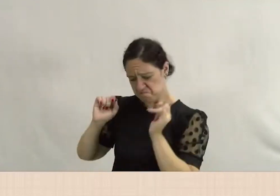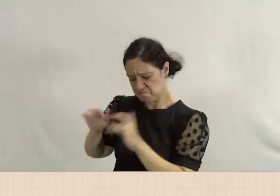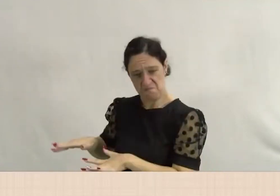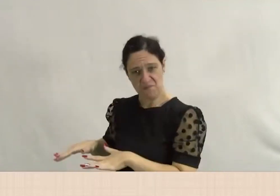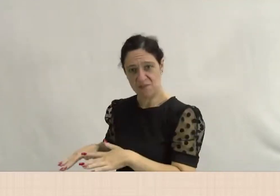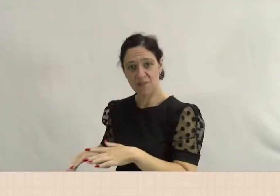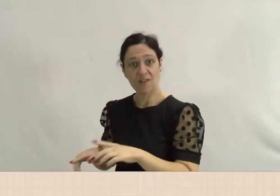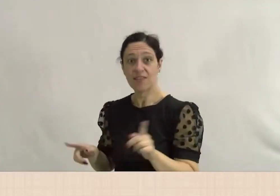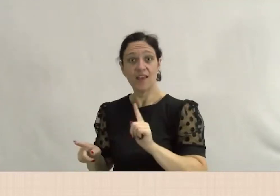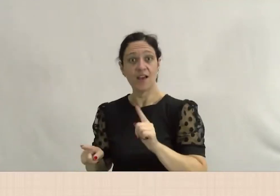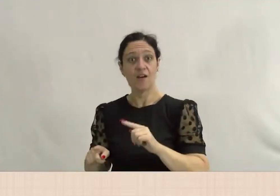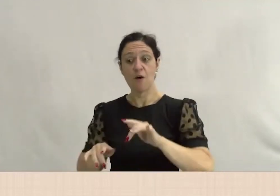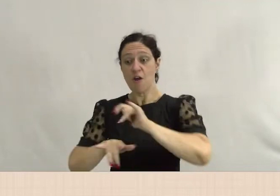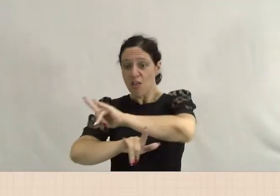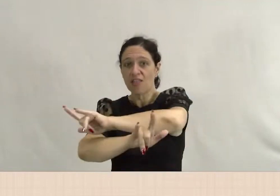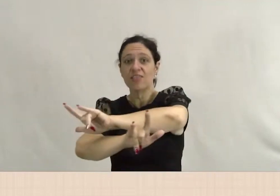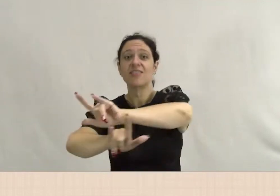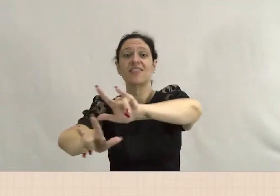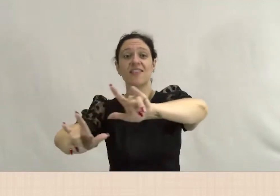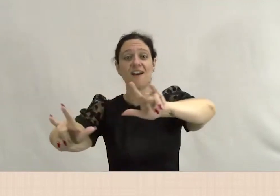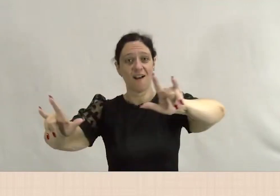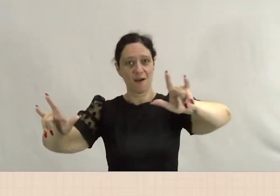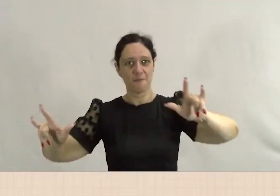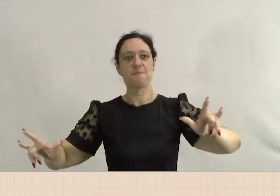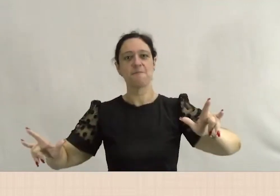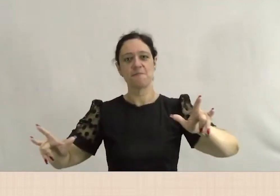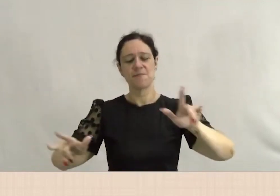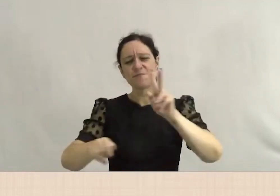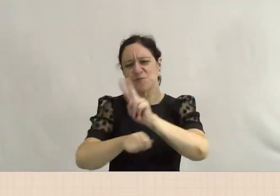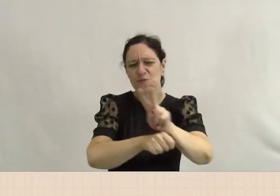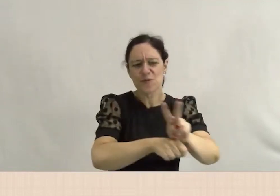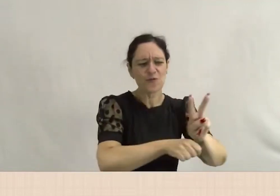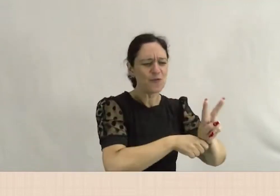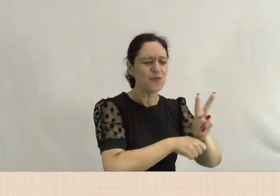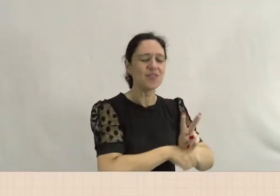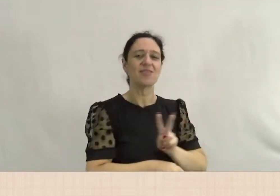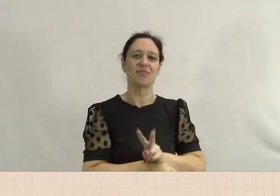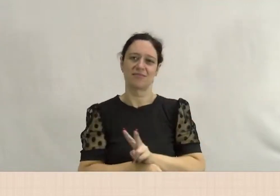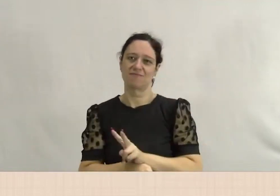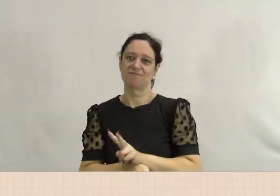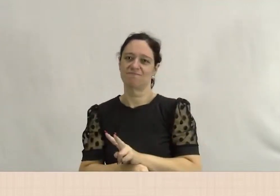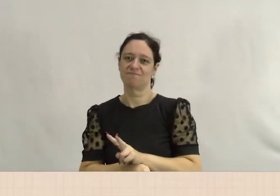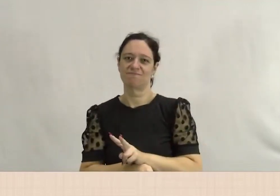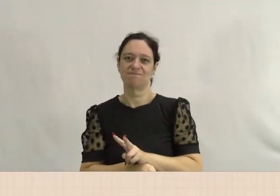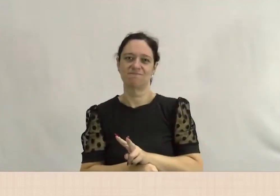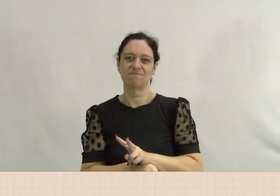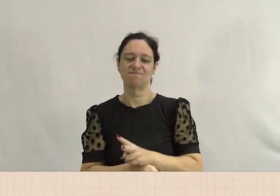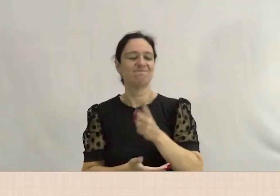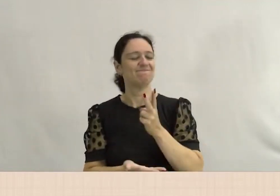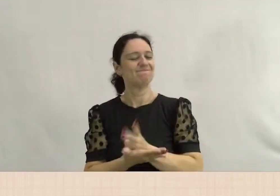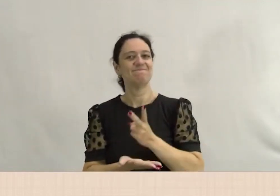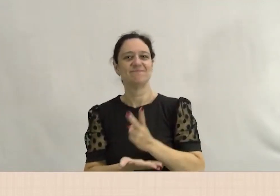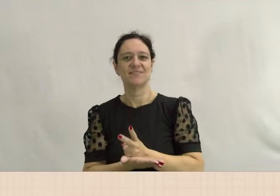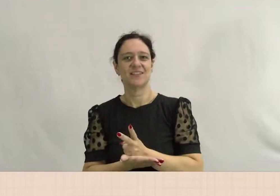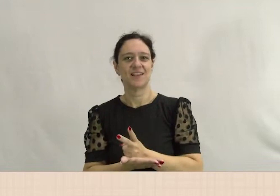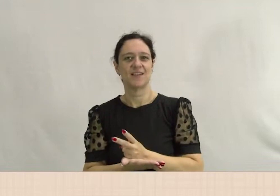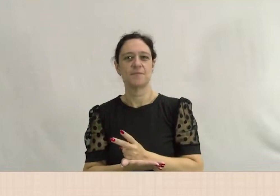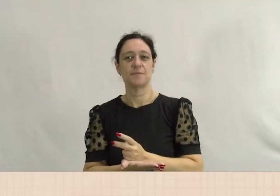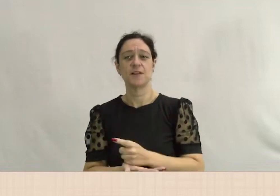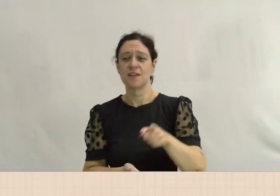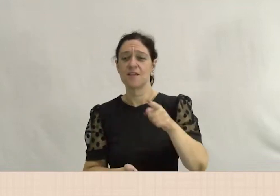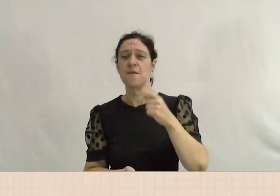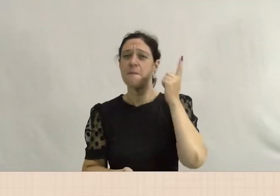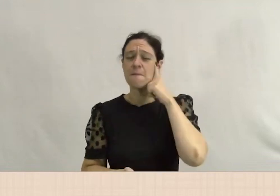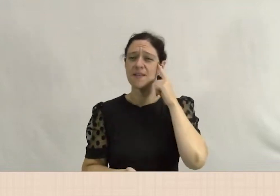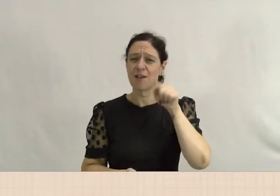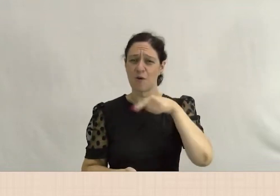nós amamos uns aos outros. Hoje nós suportamos em amor uns aos outros. Hoje nós consideramos cada um ou